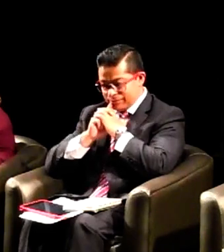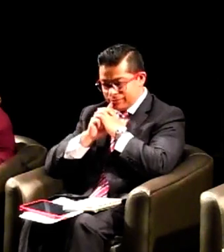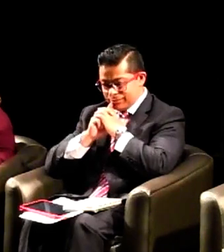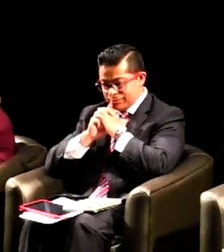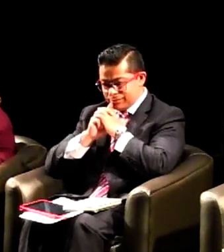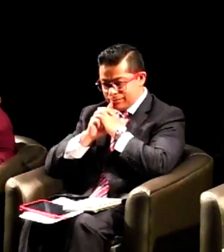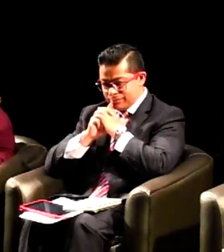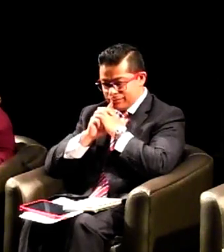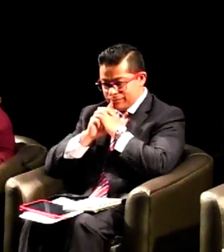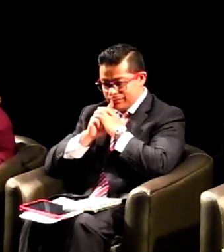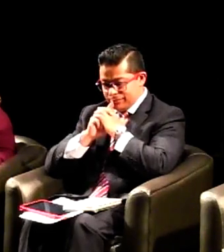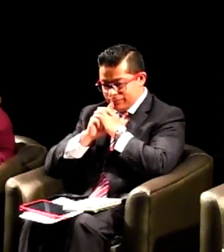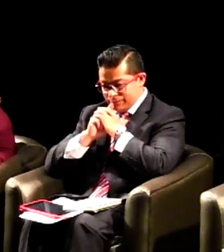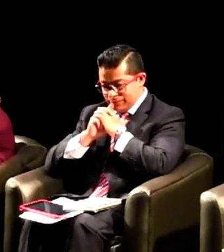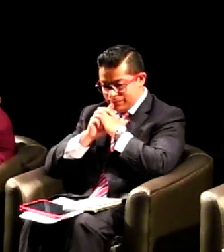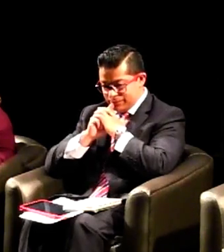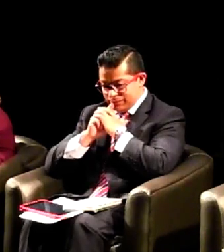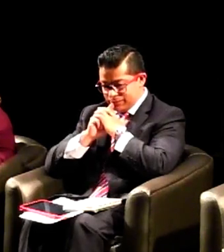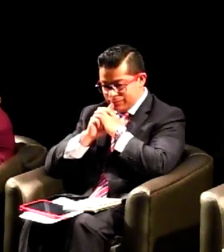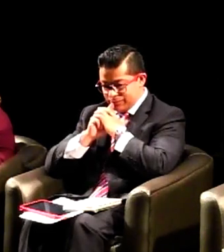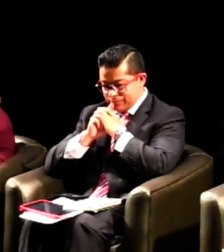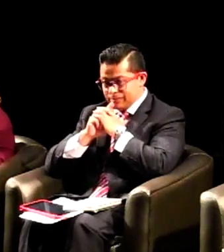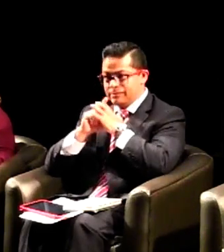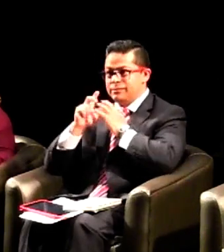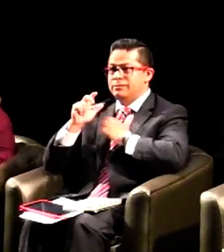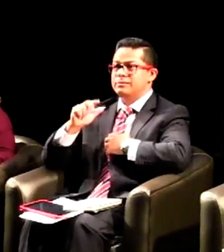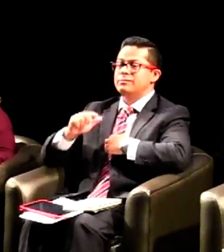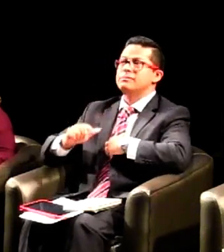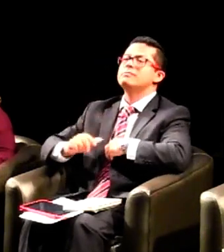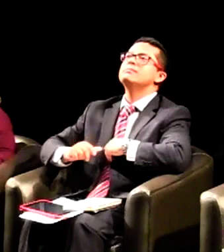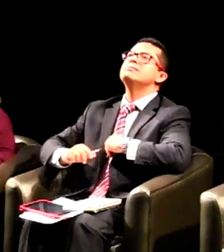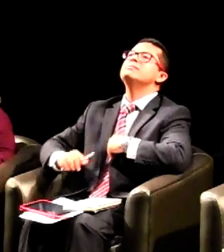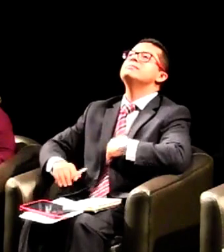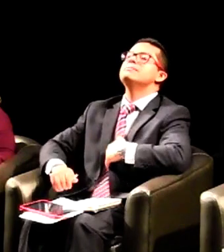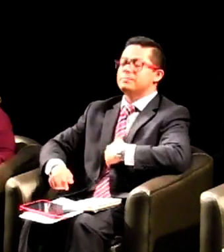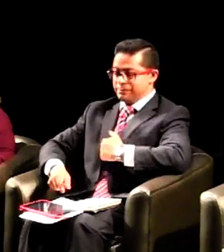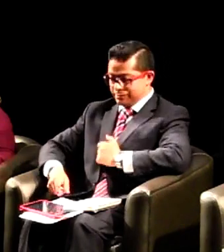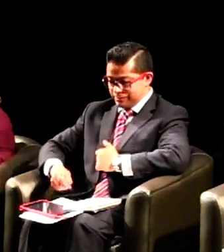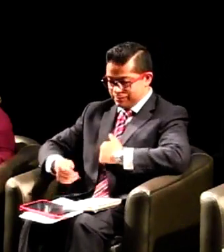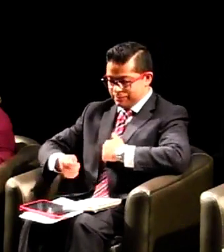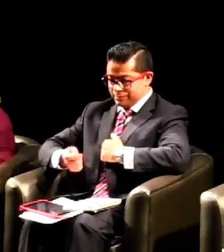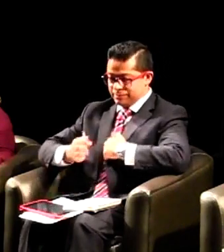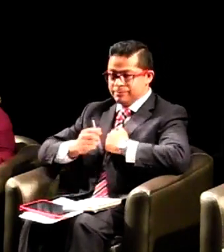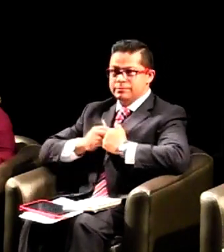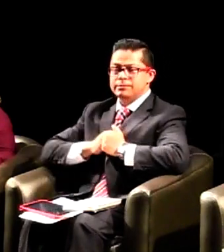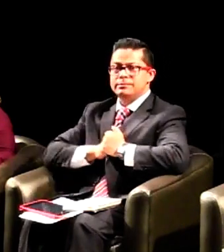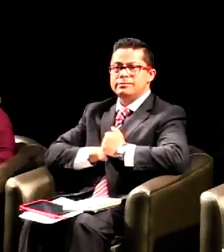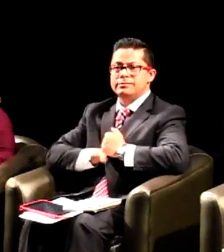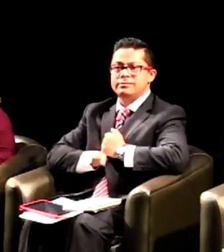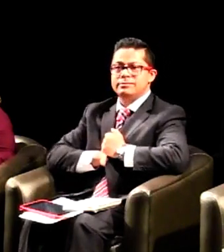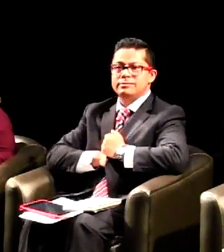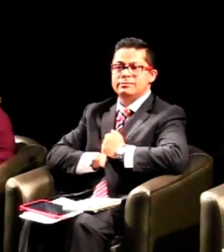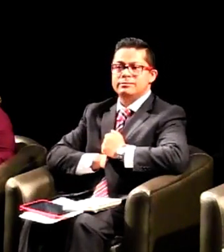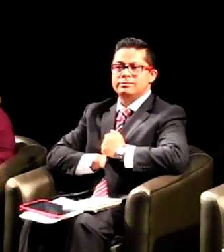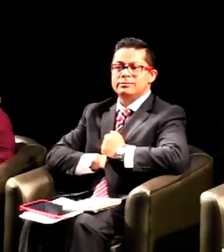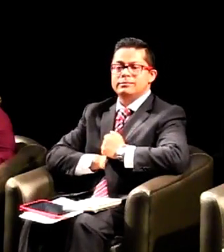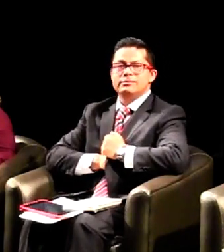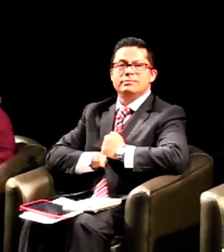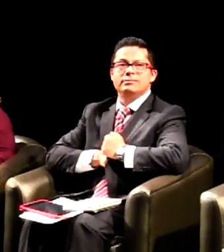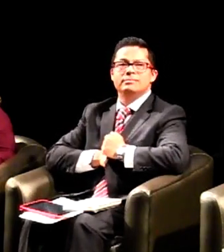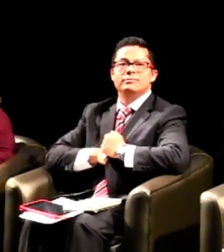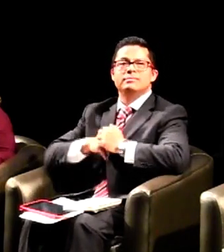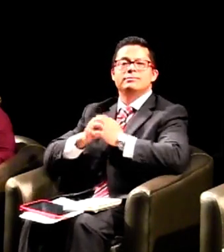la víctima, los acosadores, para saber que la vida y los problemas no se tienen que arreglar con